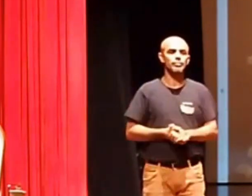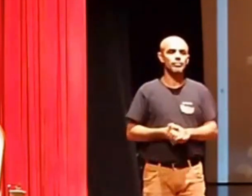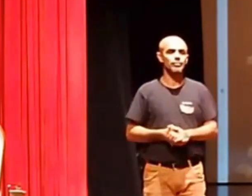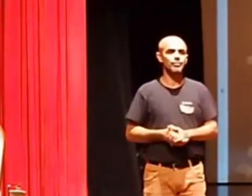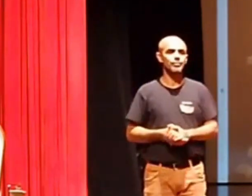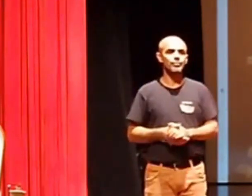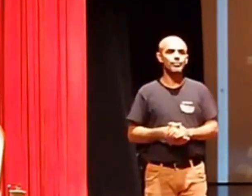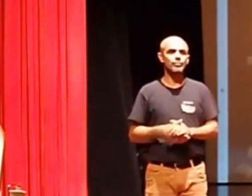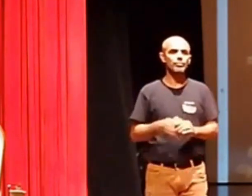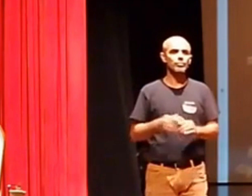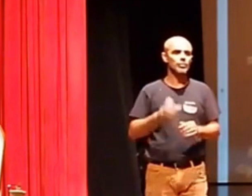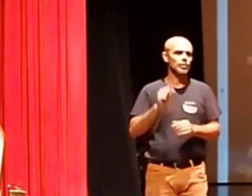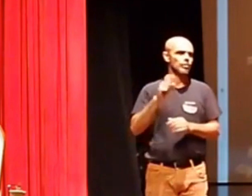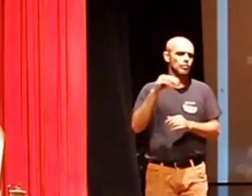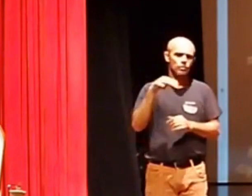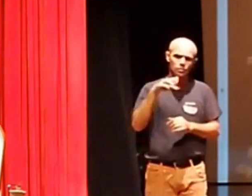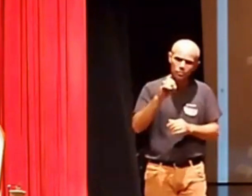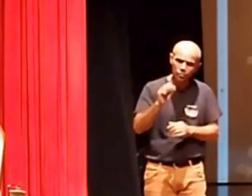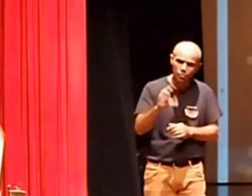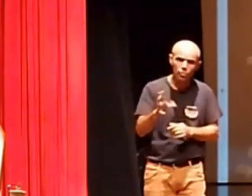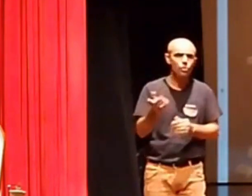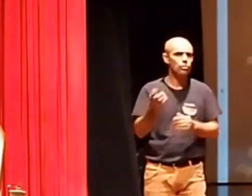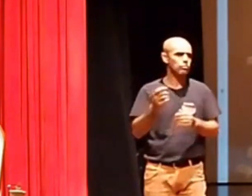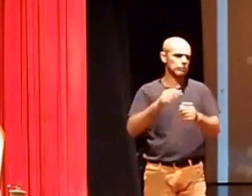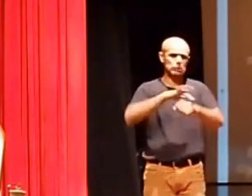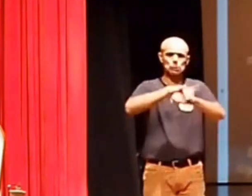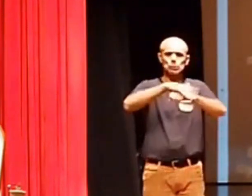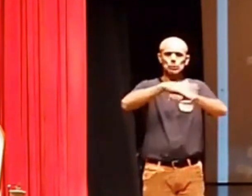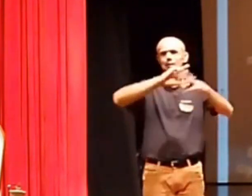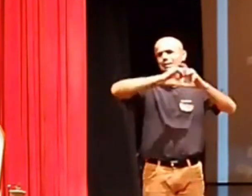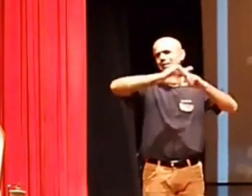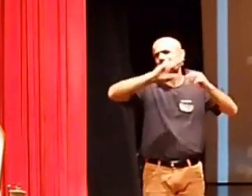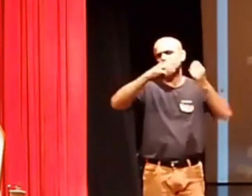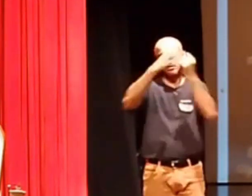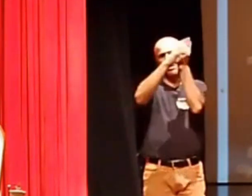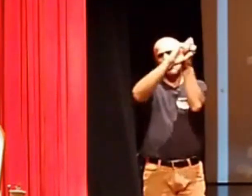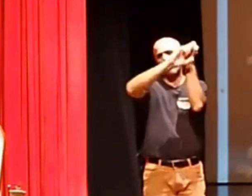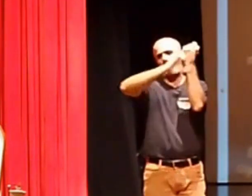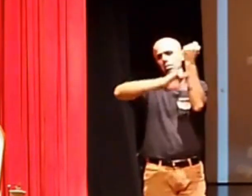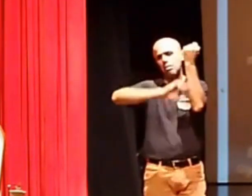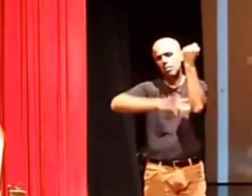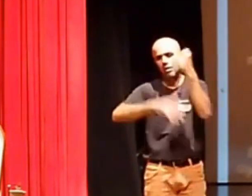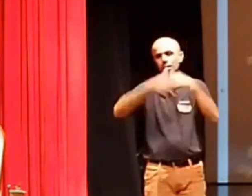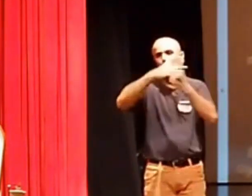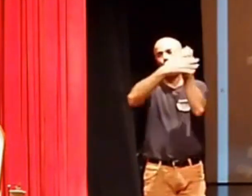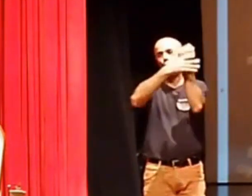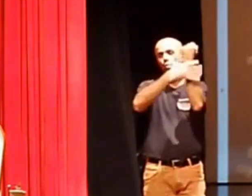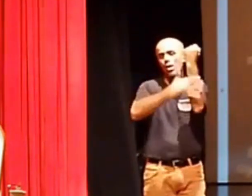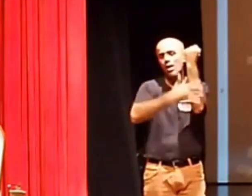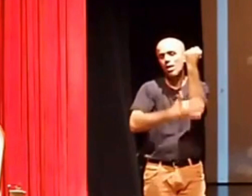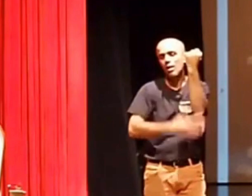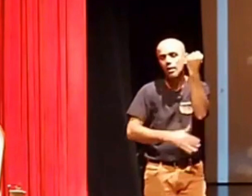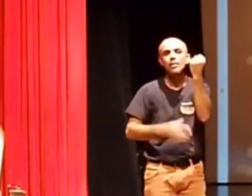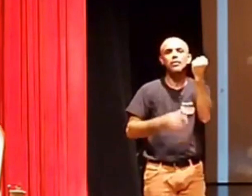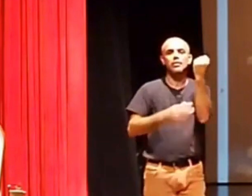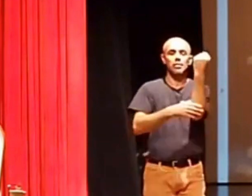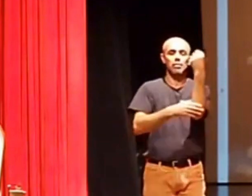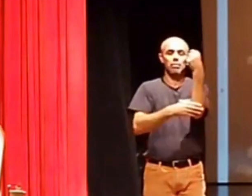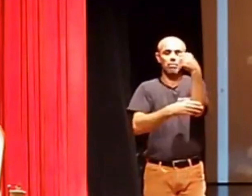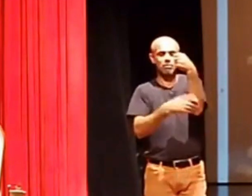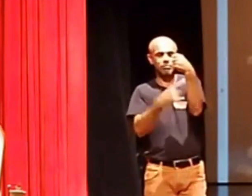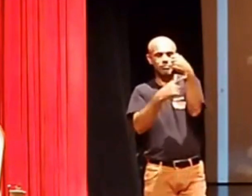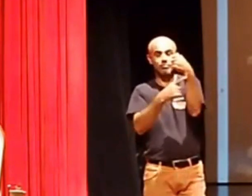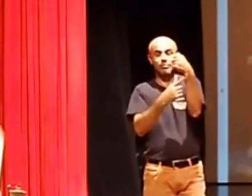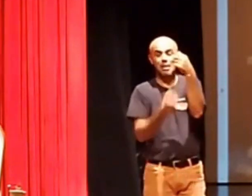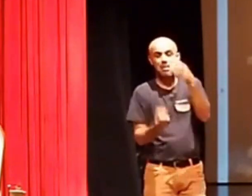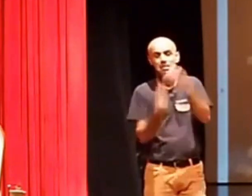espondiloristese, estenose, várias patologias podem ser causadas mediante essa